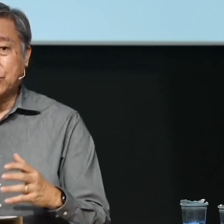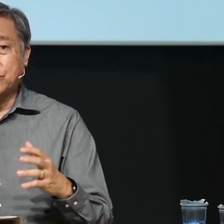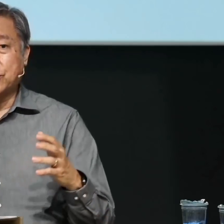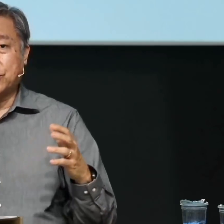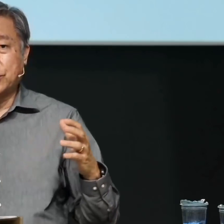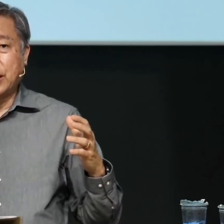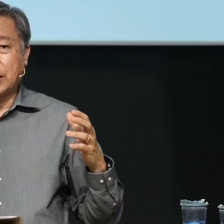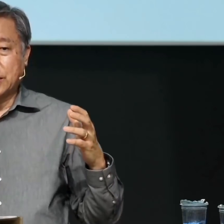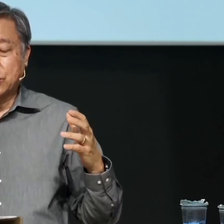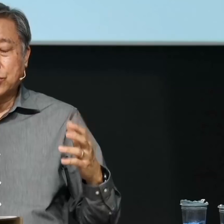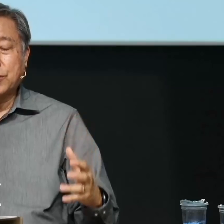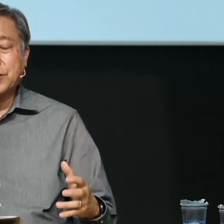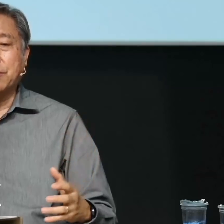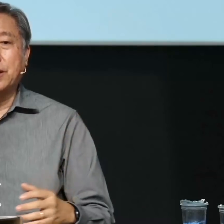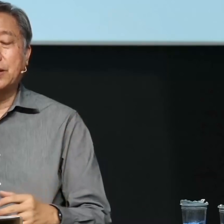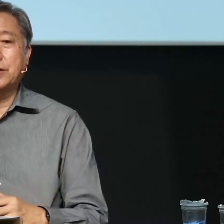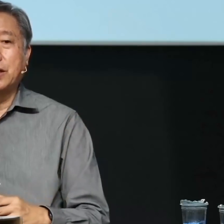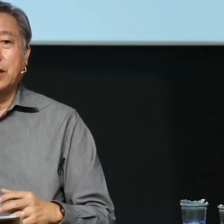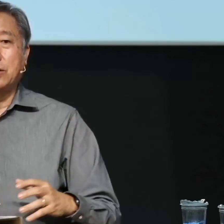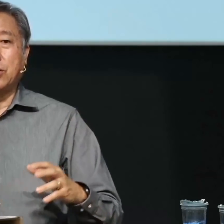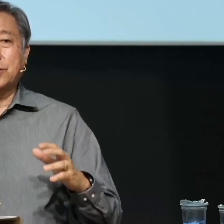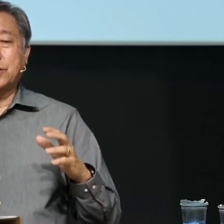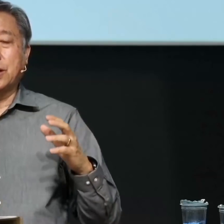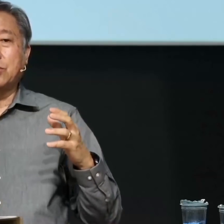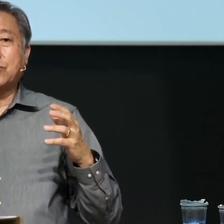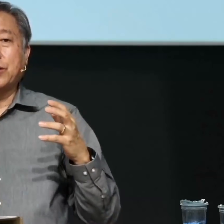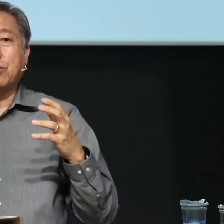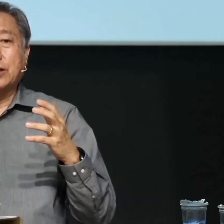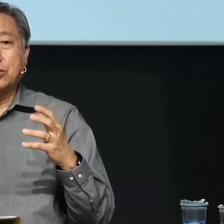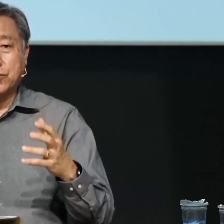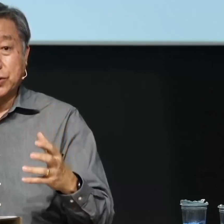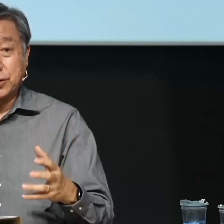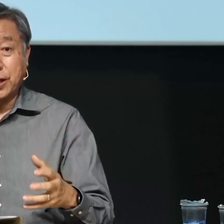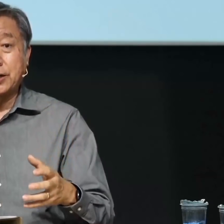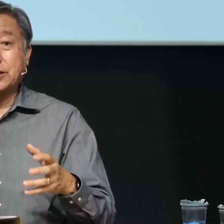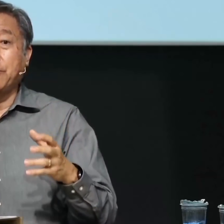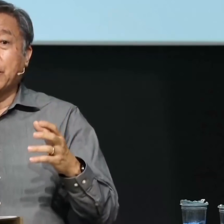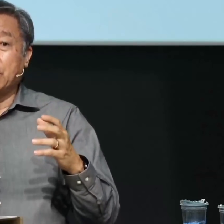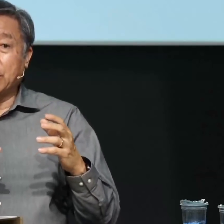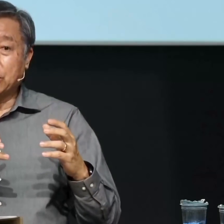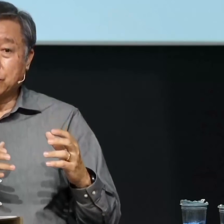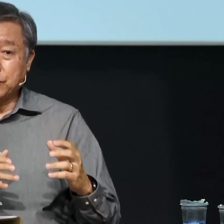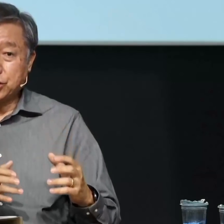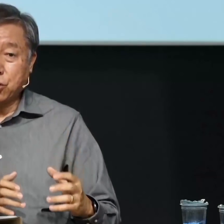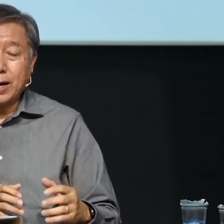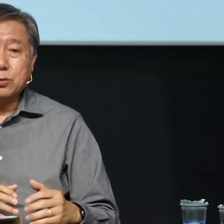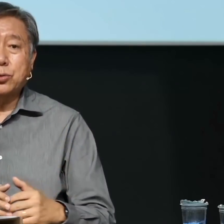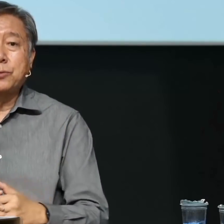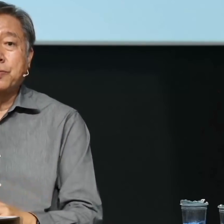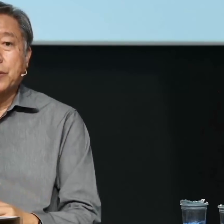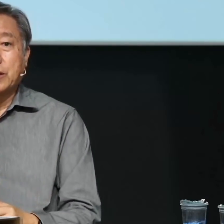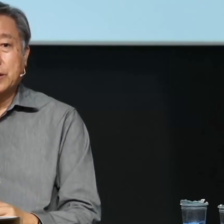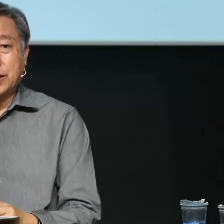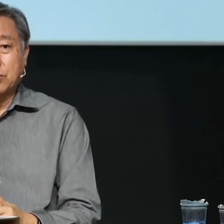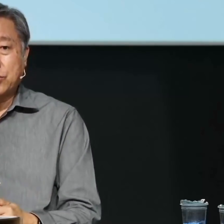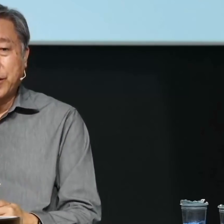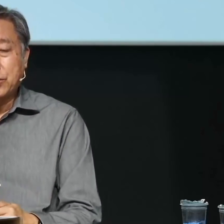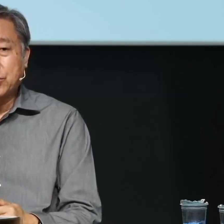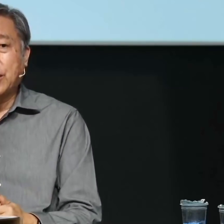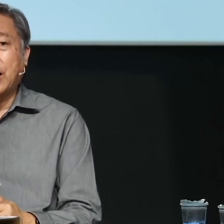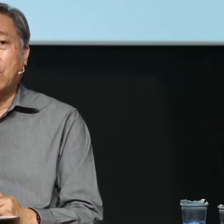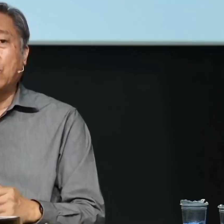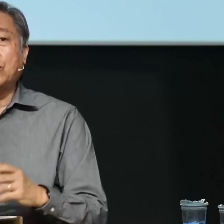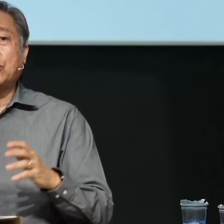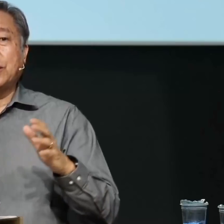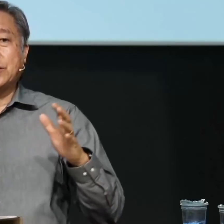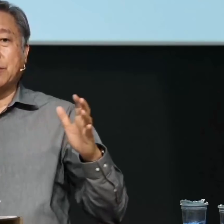essas últimas semanas nós estamos vendo Mateus 23 e Mateus 24, estamos